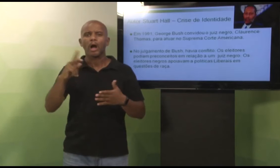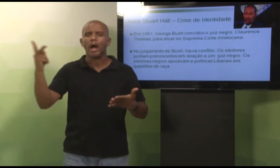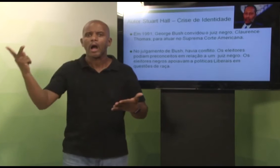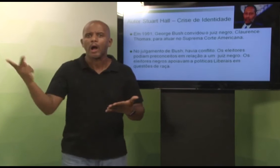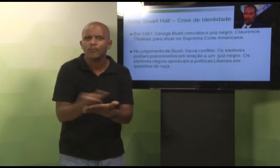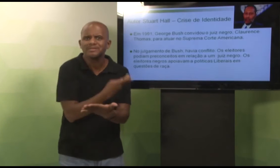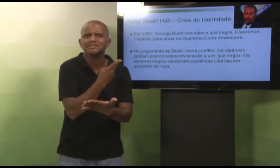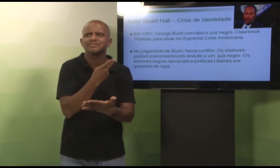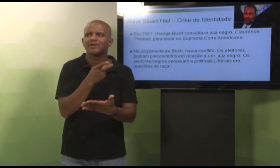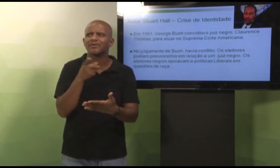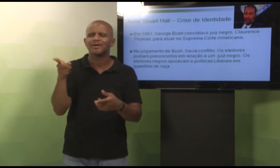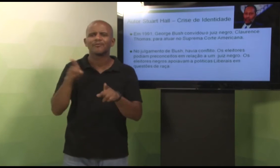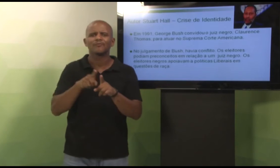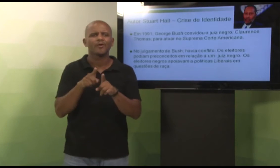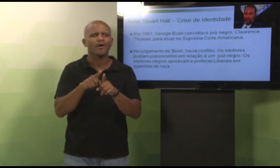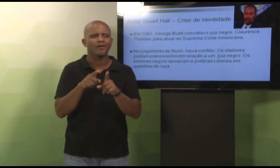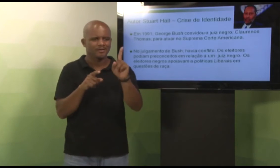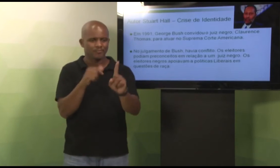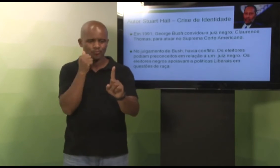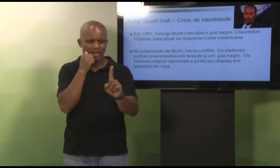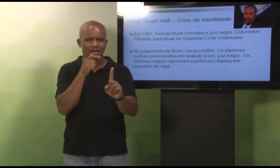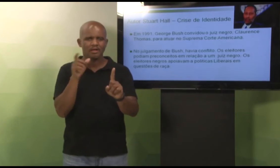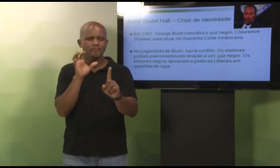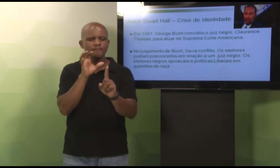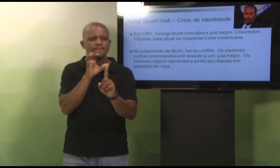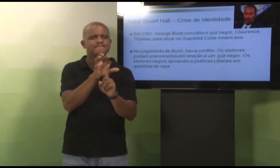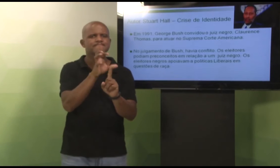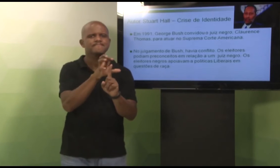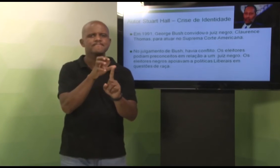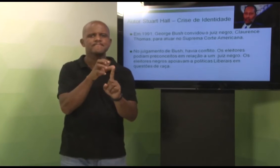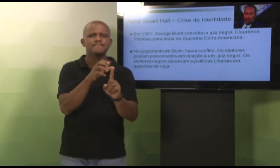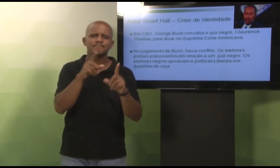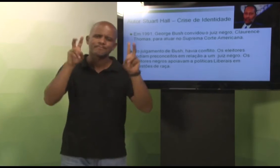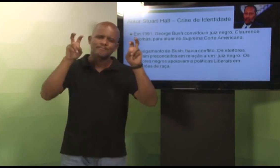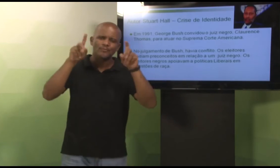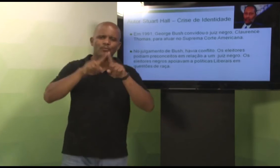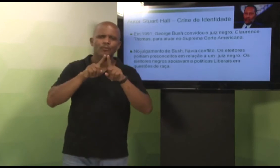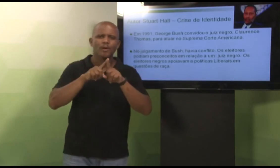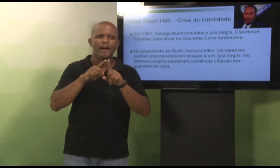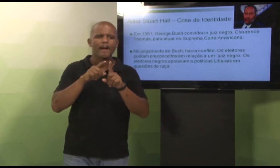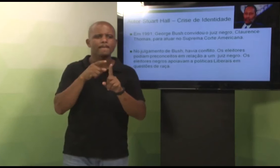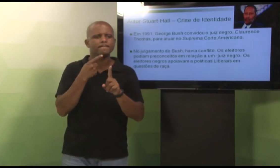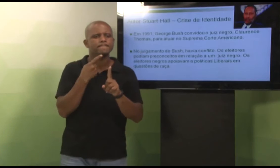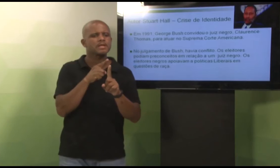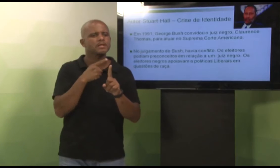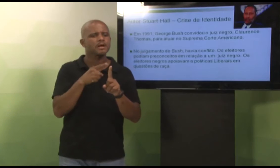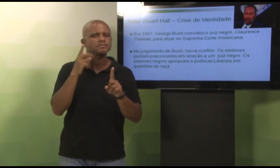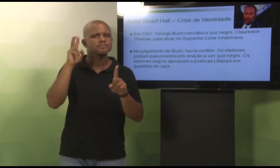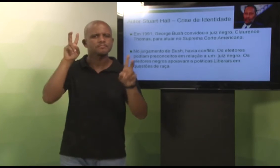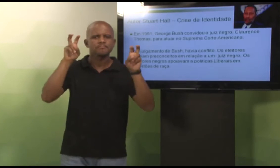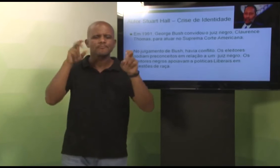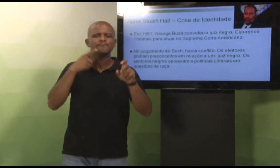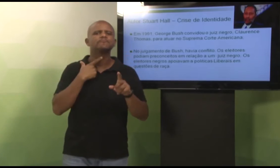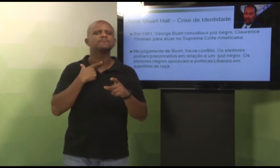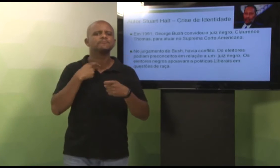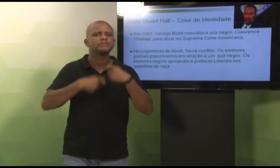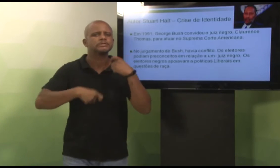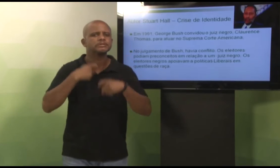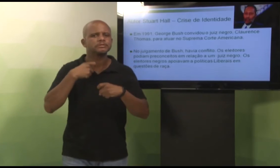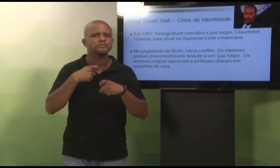que foi trabalhar ali. Por quê? Aconteceu um caso de assédio